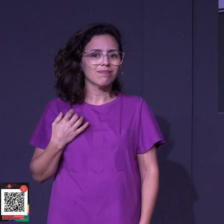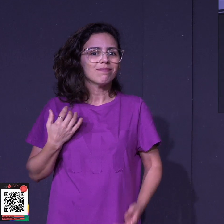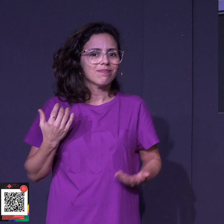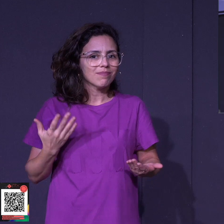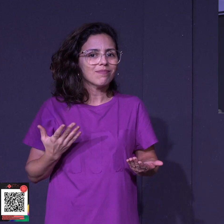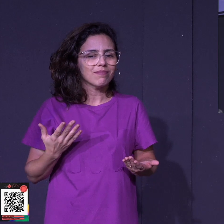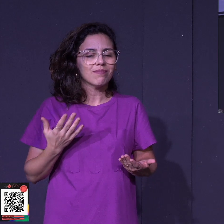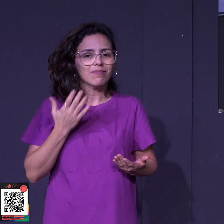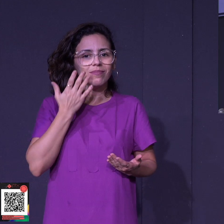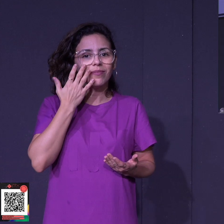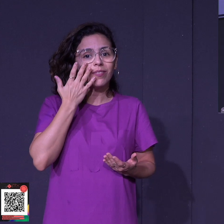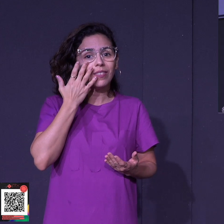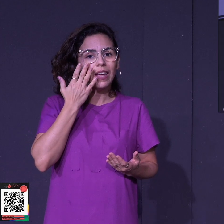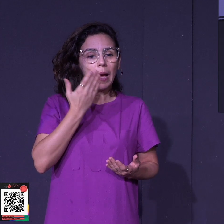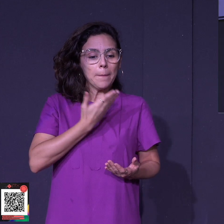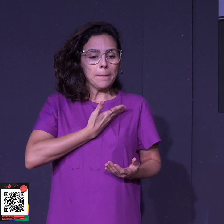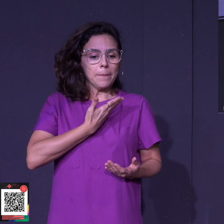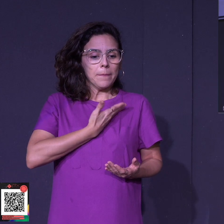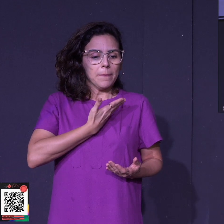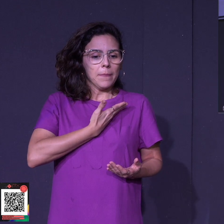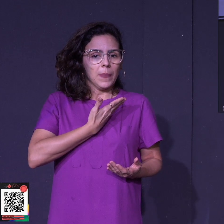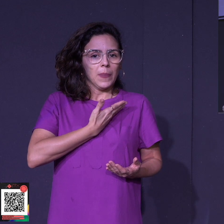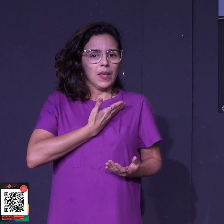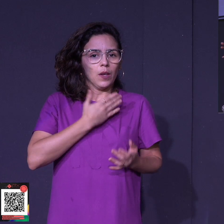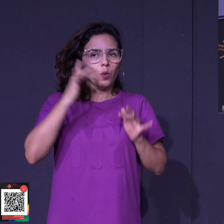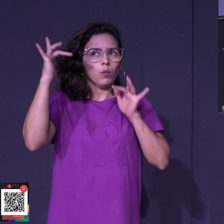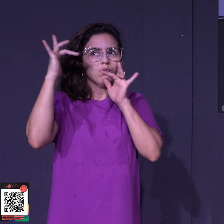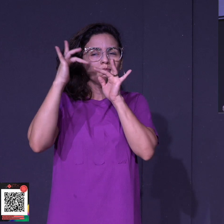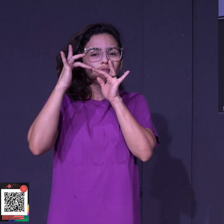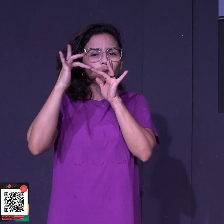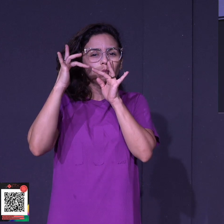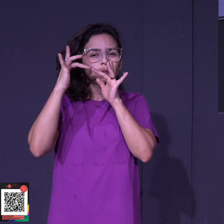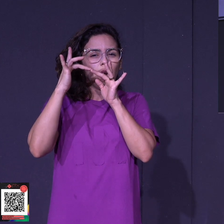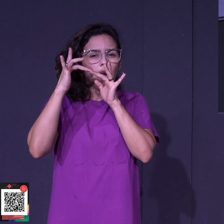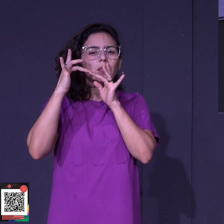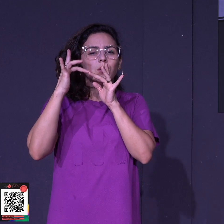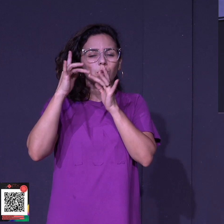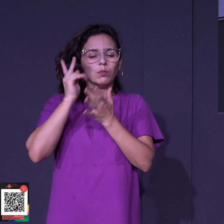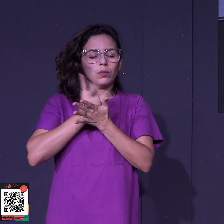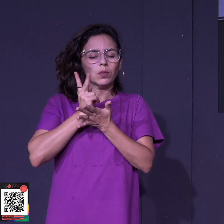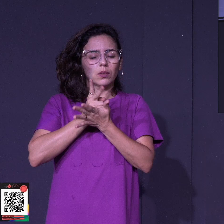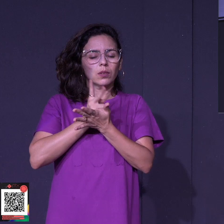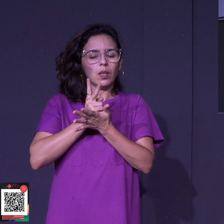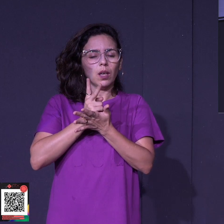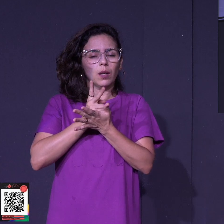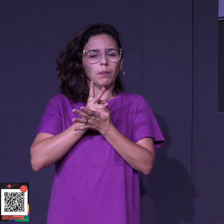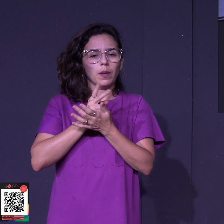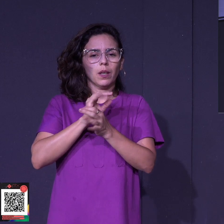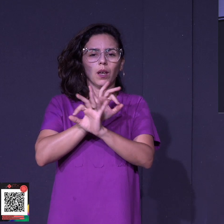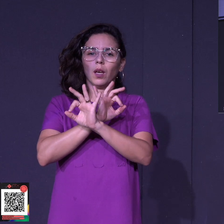nenhuma. Que por onde você passar, seu rastro seja de bênção, irmão. Seja eu e você